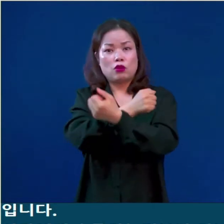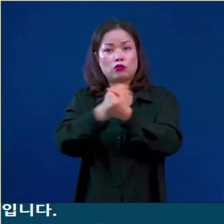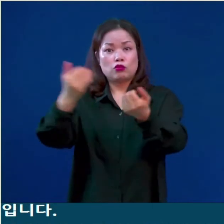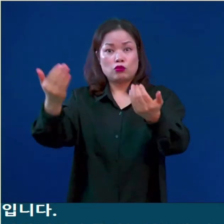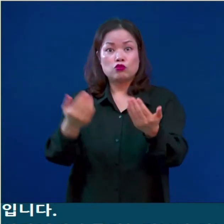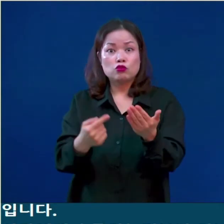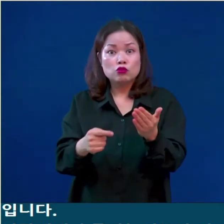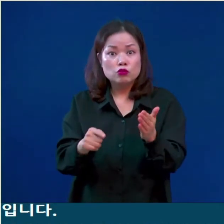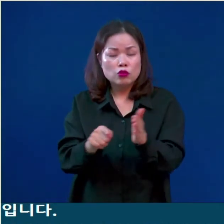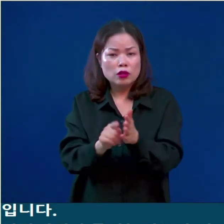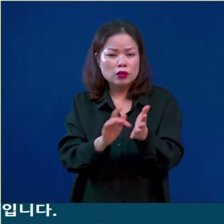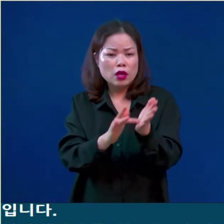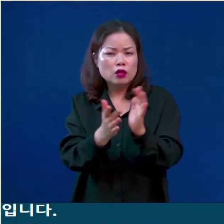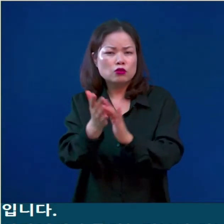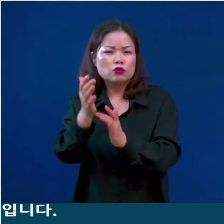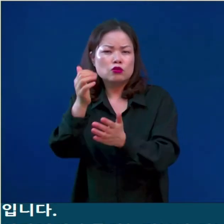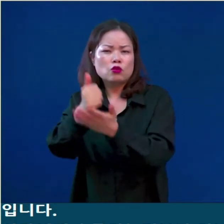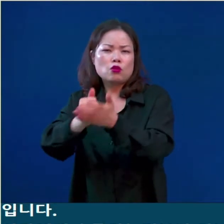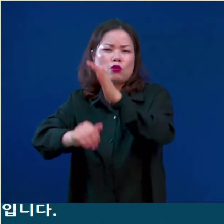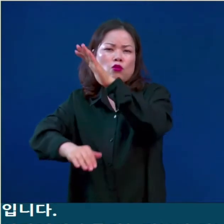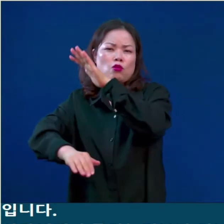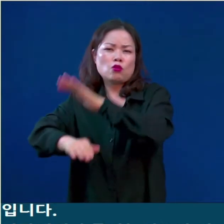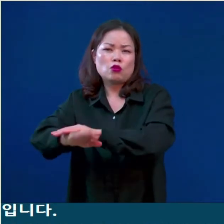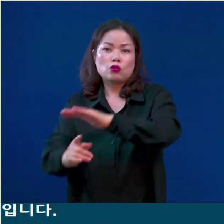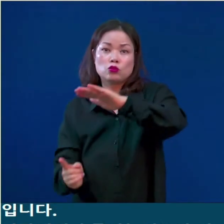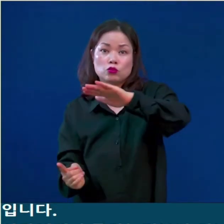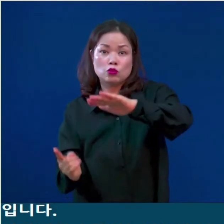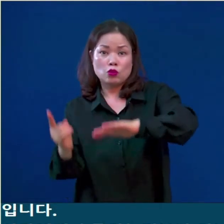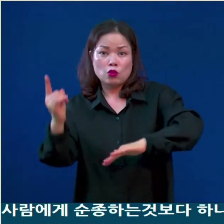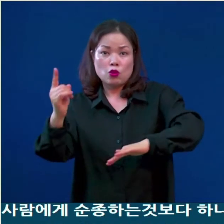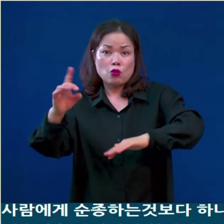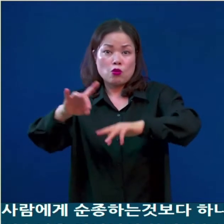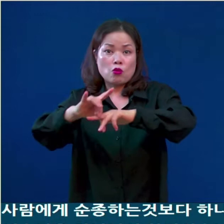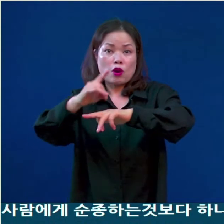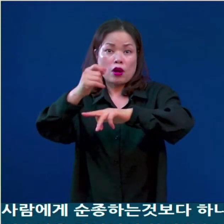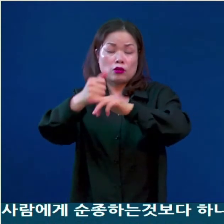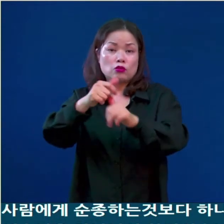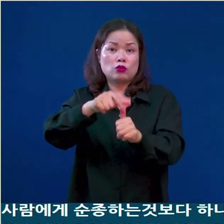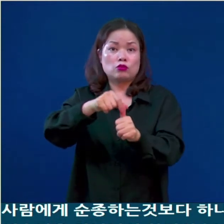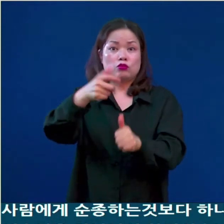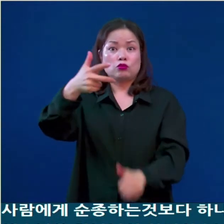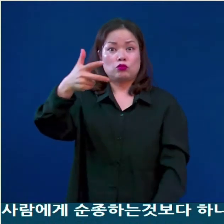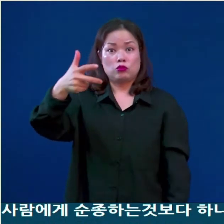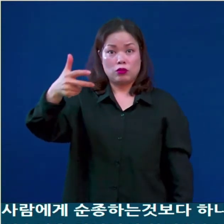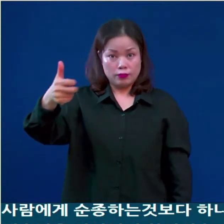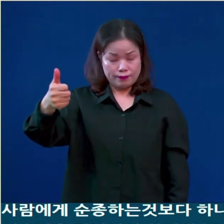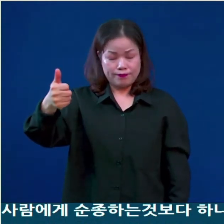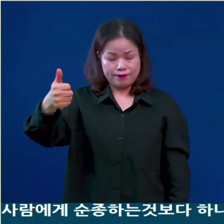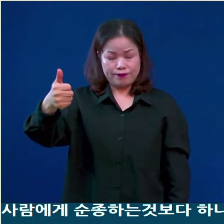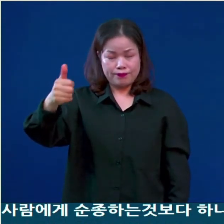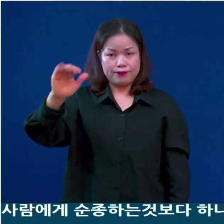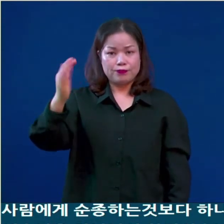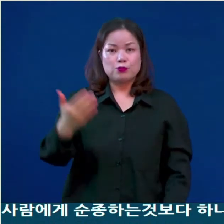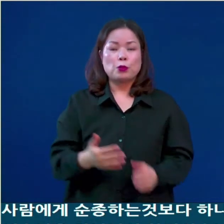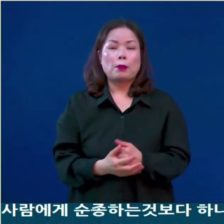주시려고 예수를 그분 오른편에 높이셔서 왕과 구세주가 되게 하셨습니다. 우리는